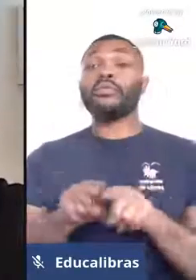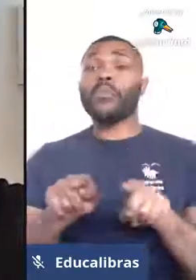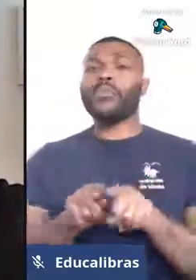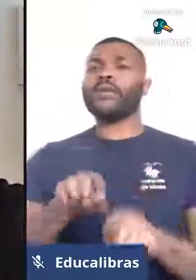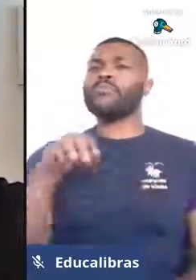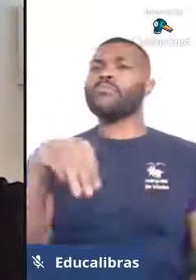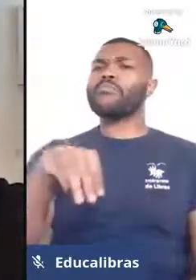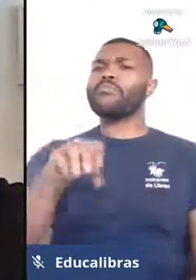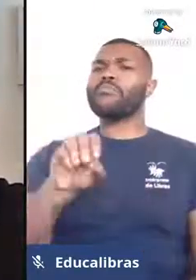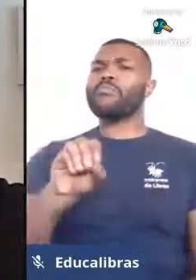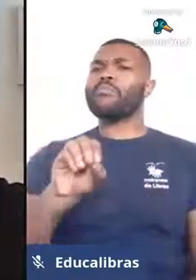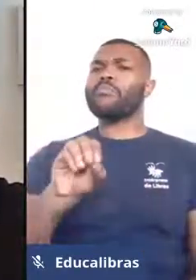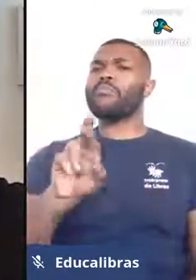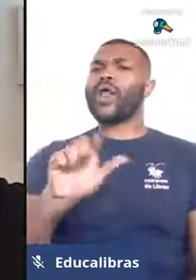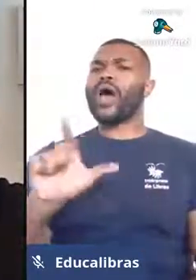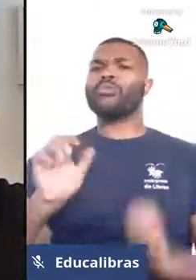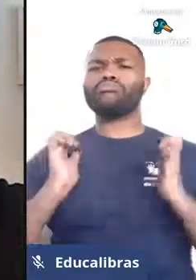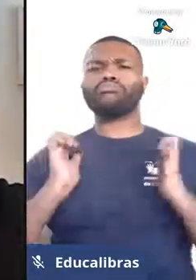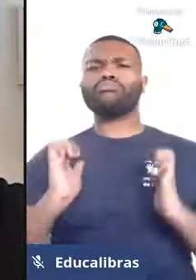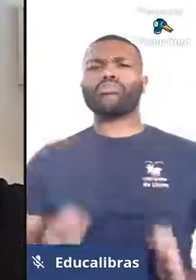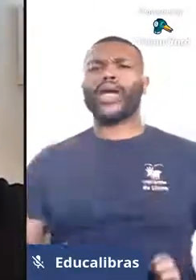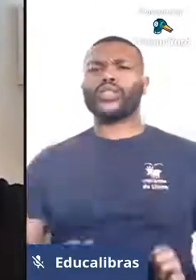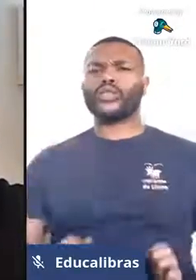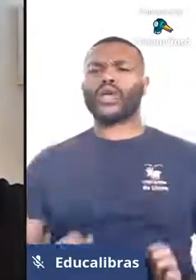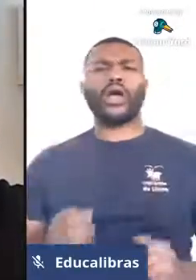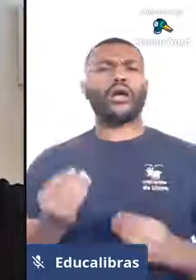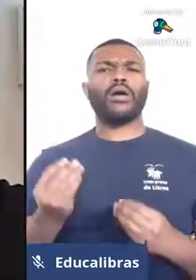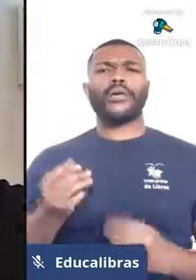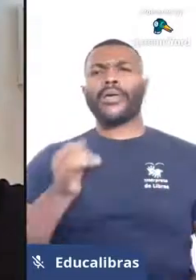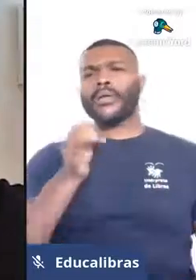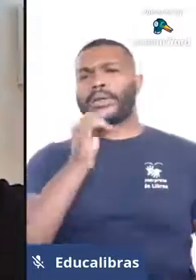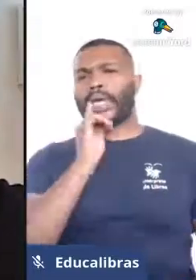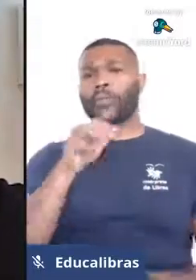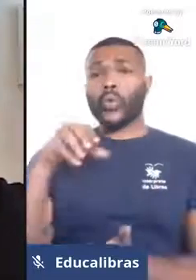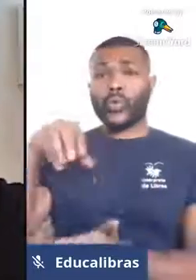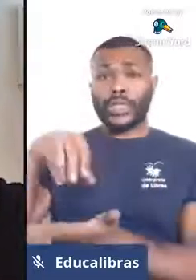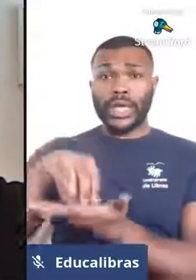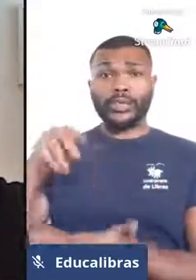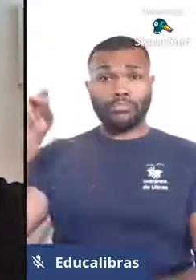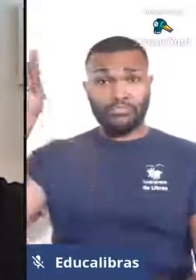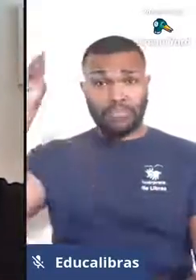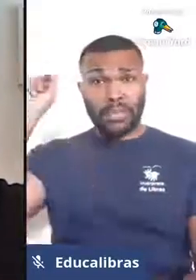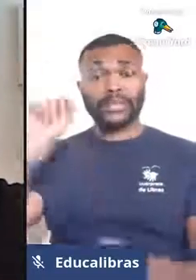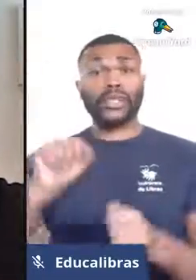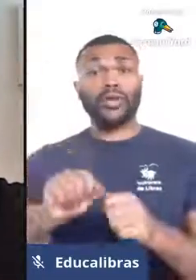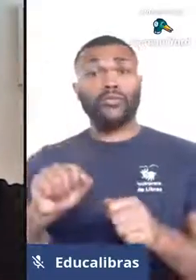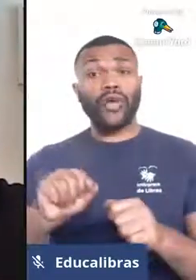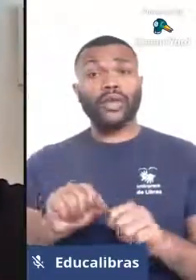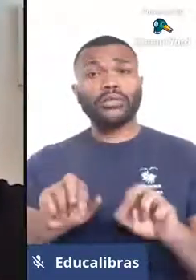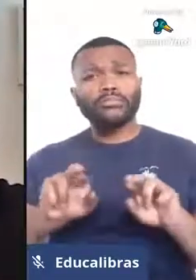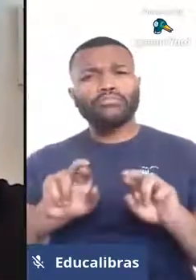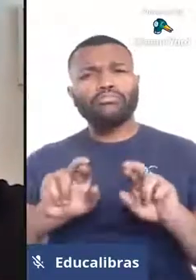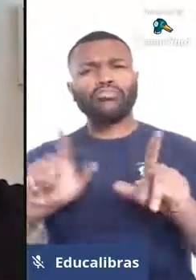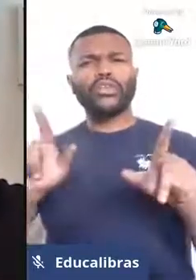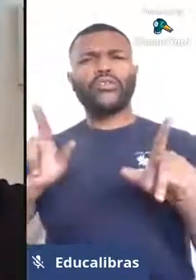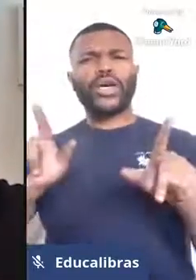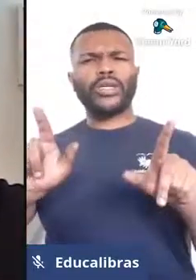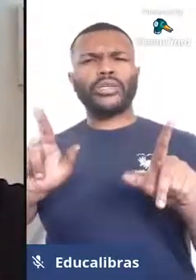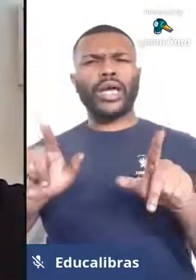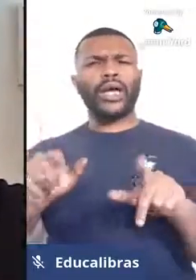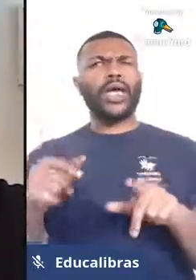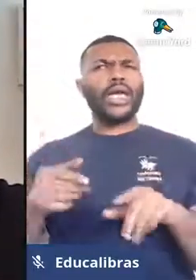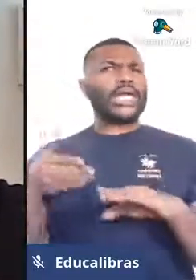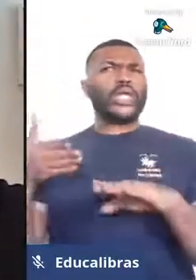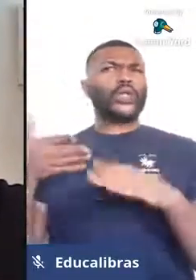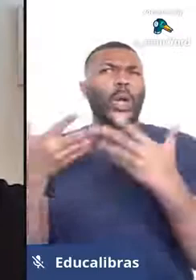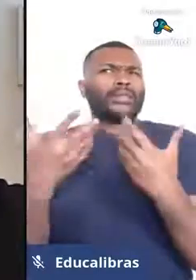que eu vou, como fizemos, como a humanidade fez no passado, diferenciar e negar acesso a um